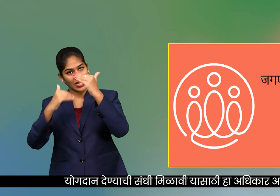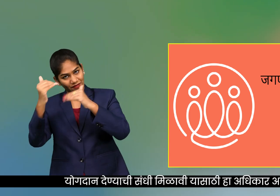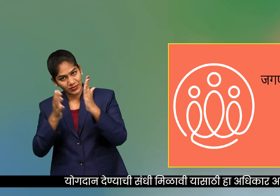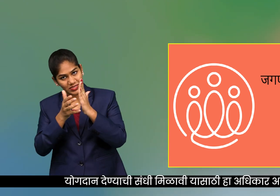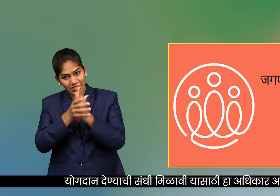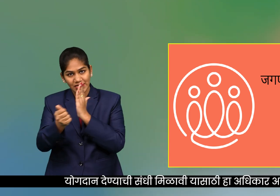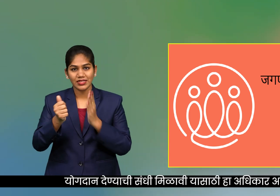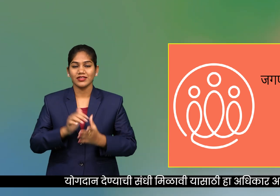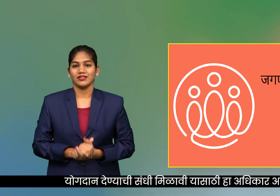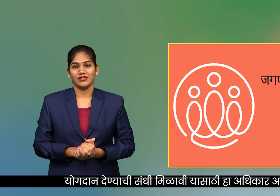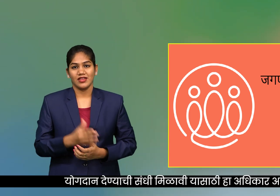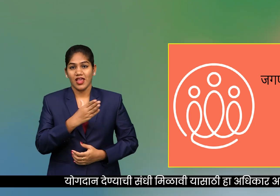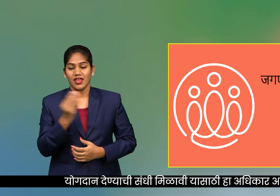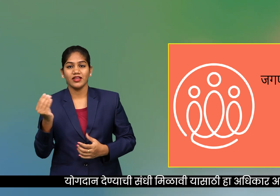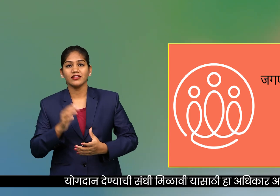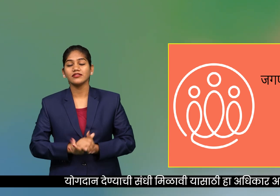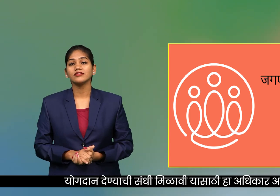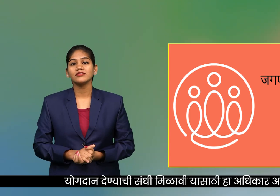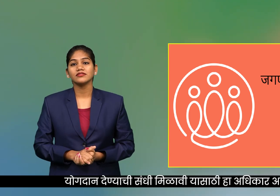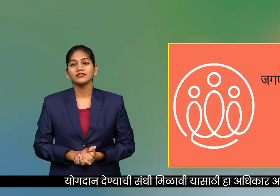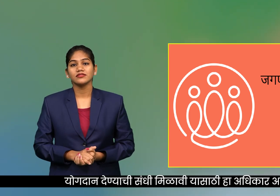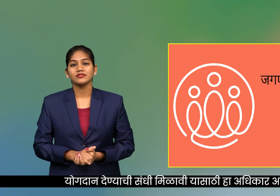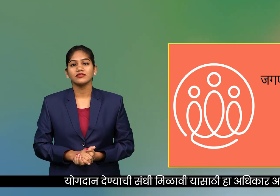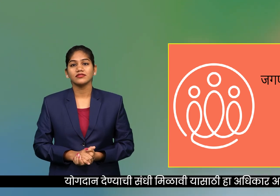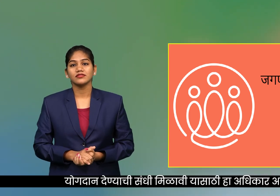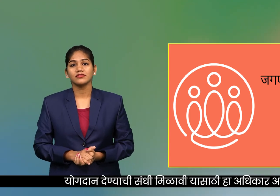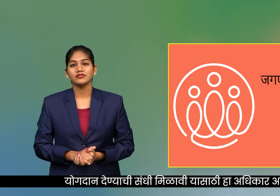मिळावी यासाठी हा अधिकार अस्तित्वात आहे.